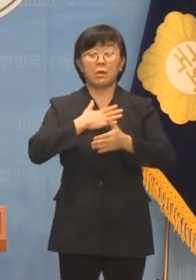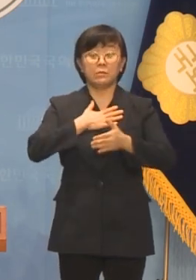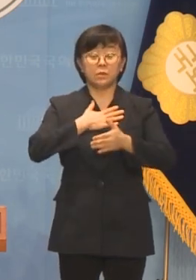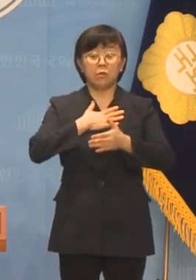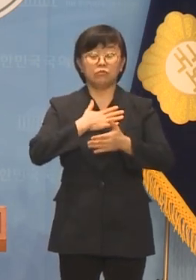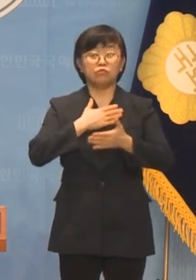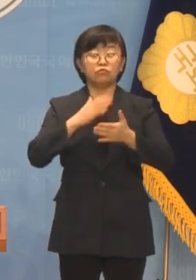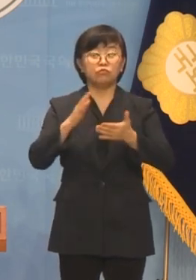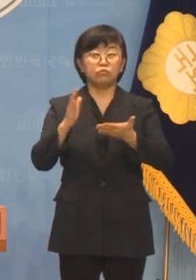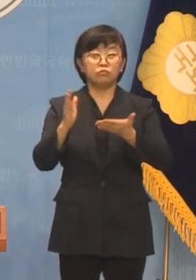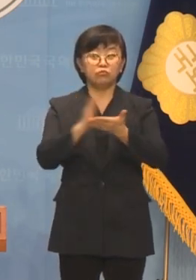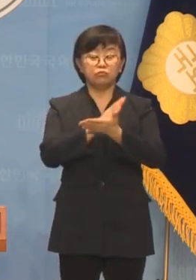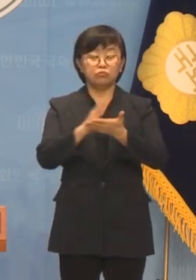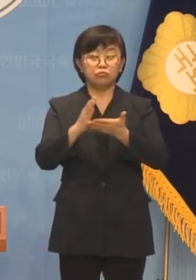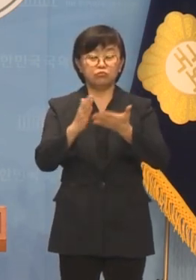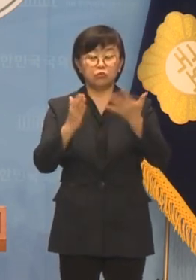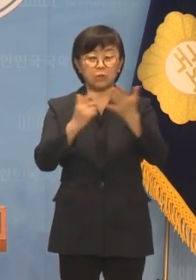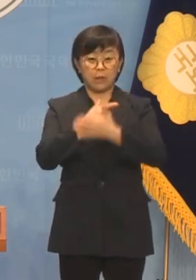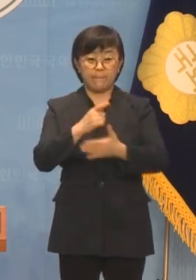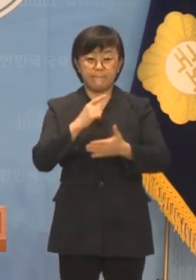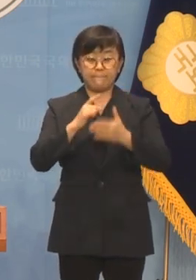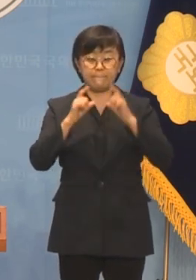감정 불가 판단이 나왔습니다.